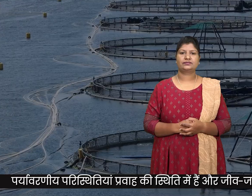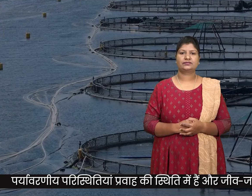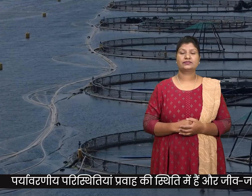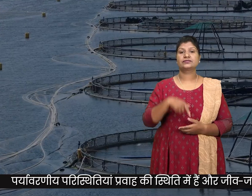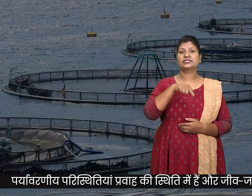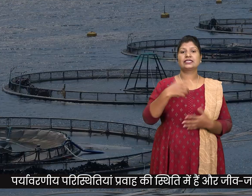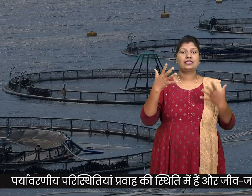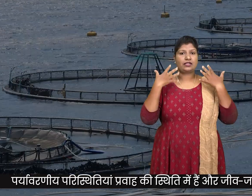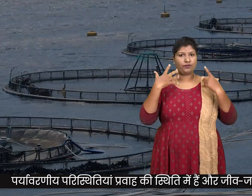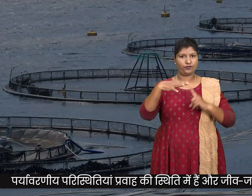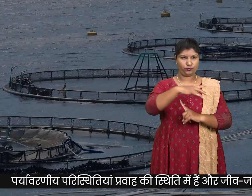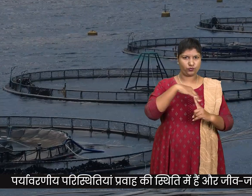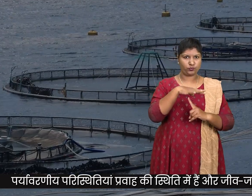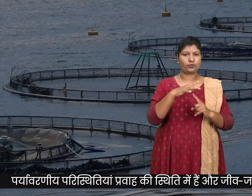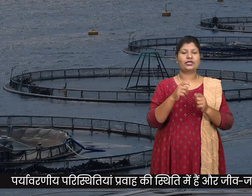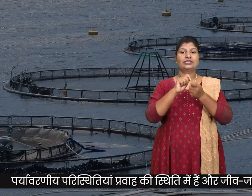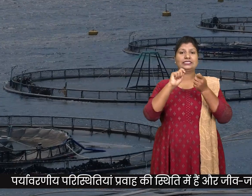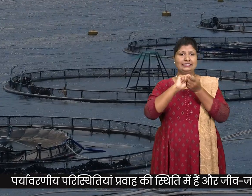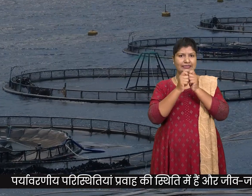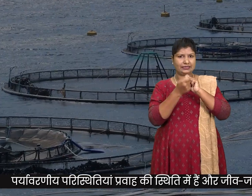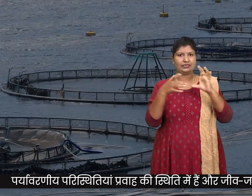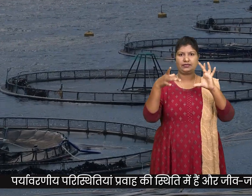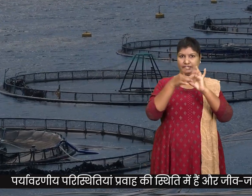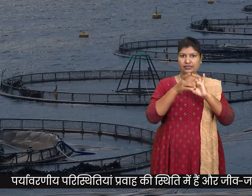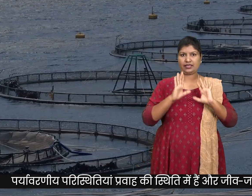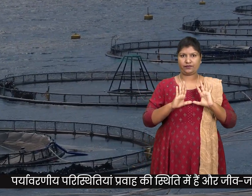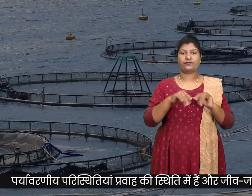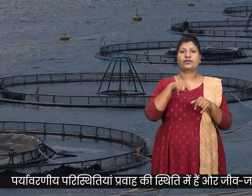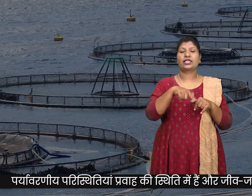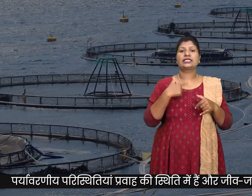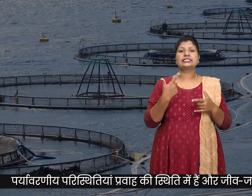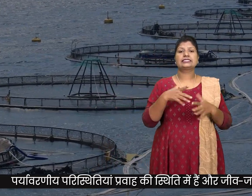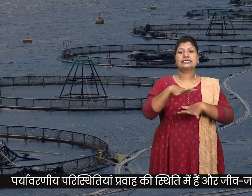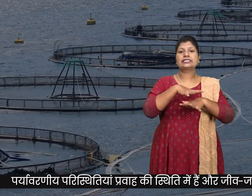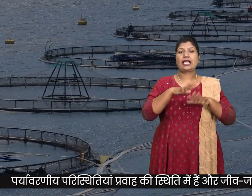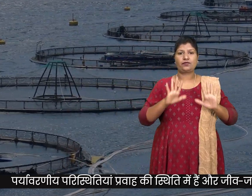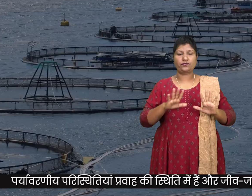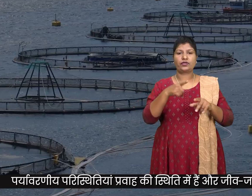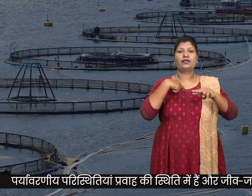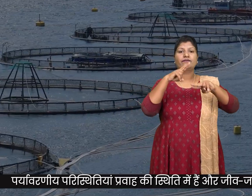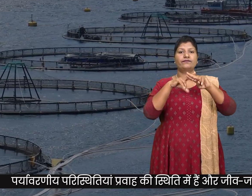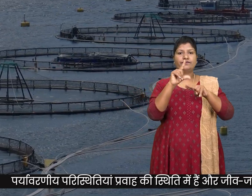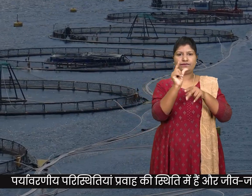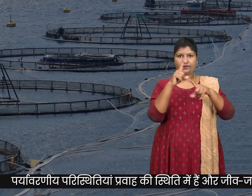पर्यावरणीय परिस्थितियां प्रवाह की स्थिति में हैं और जीव जंतुओं को भी एक मिश्रण